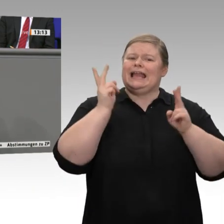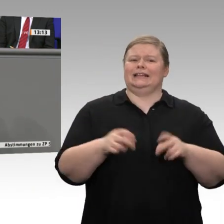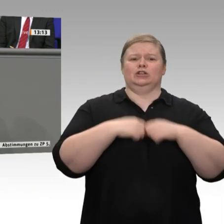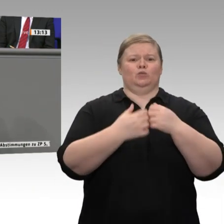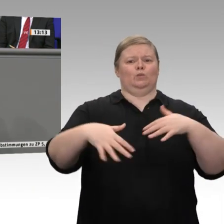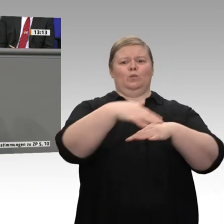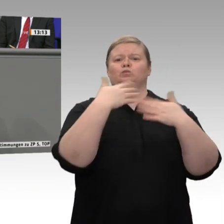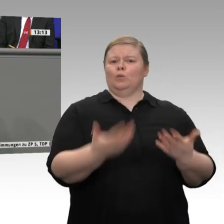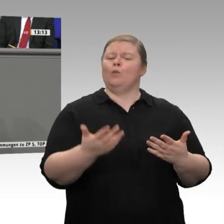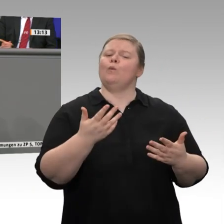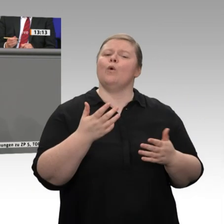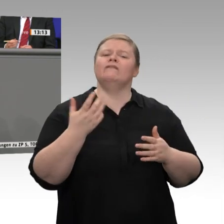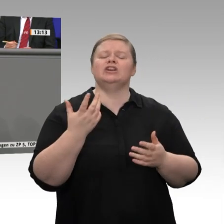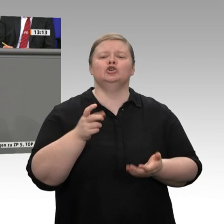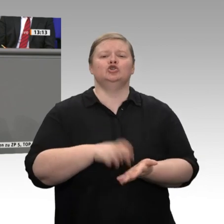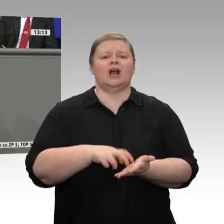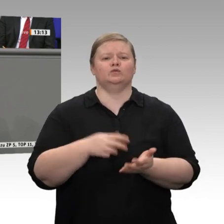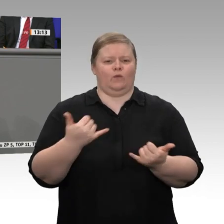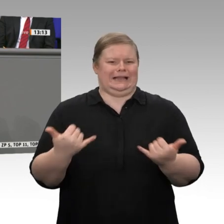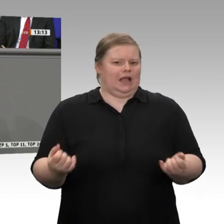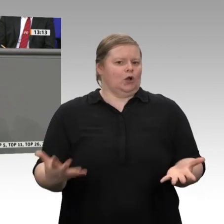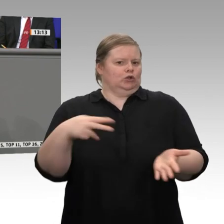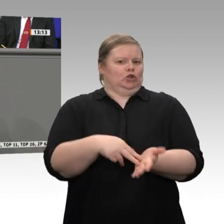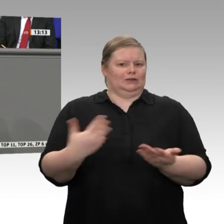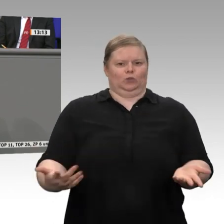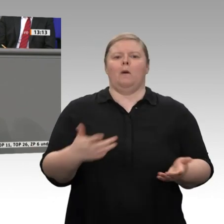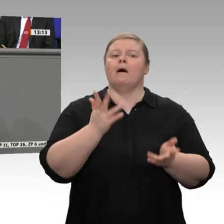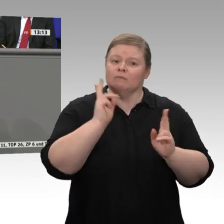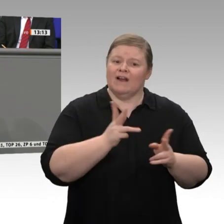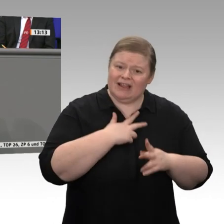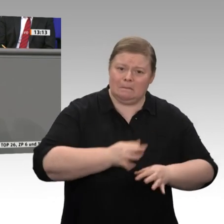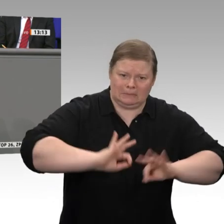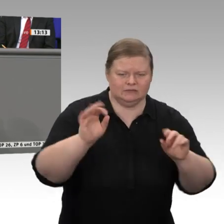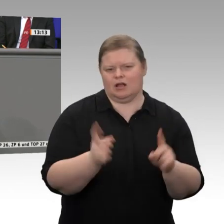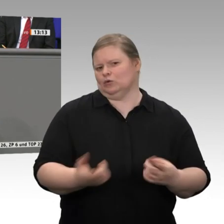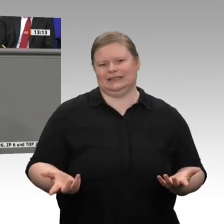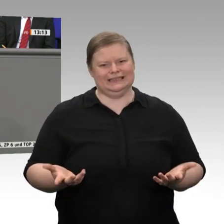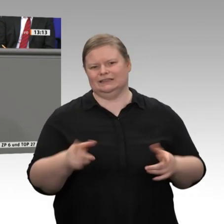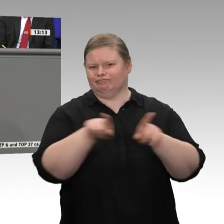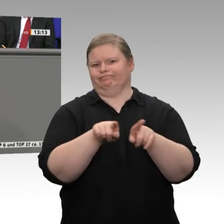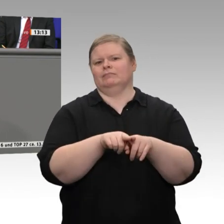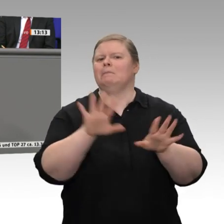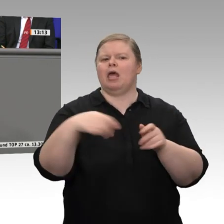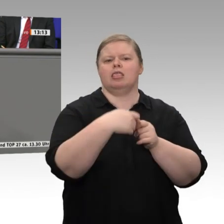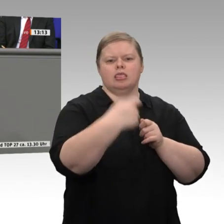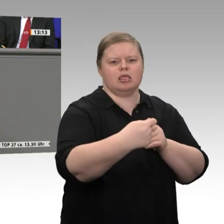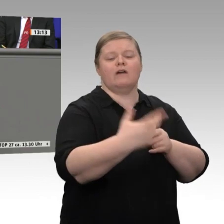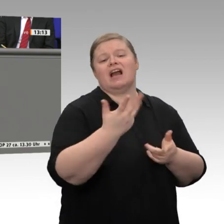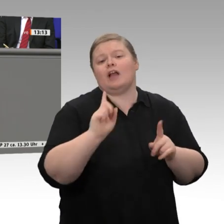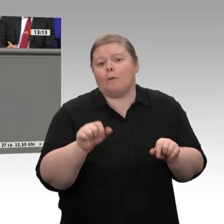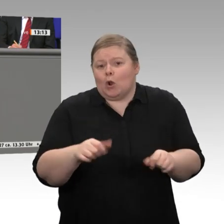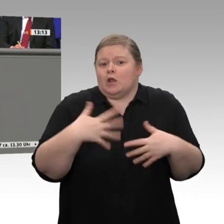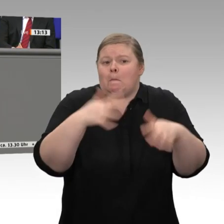Verzögerung und vielleicht auch zunächst eine Erschwerung. Insofern sind wir der Meinung, dass hier kein Regelungsbedarf besteht. Dankeschön.